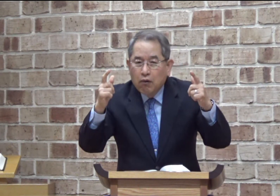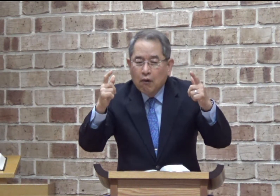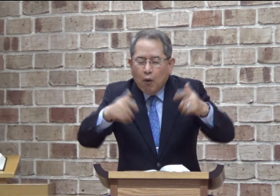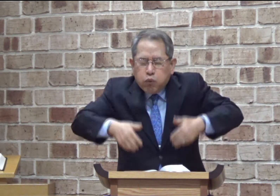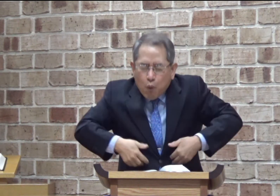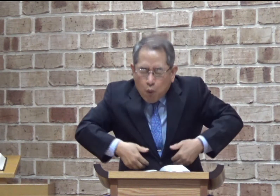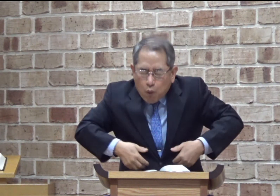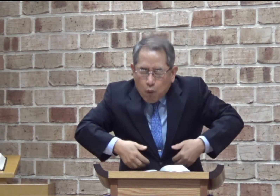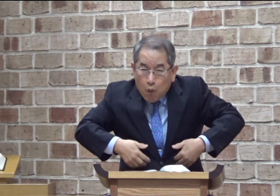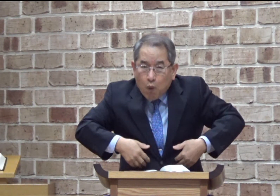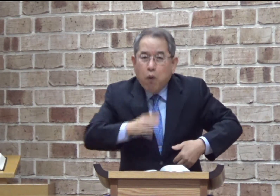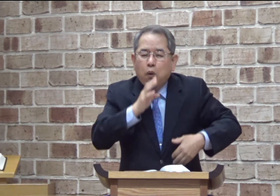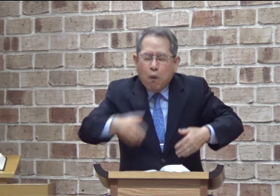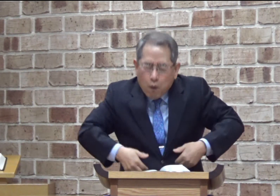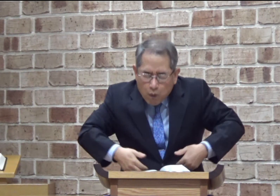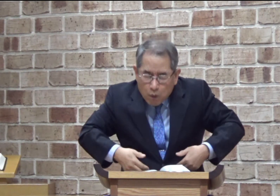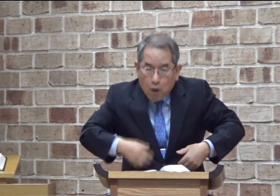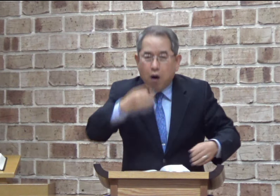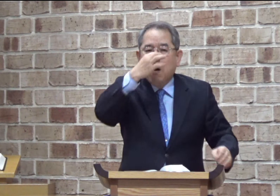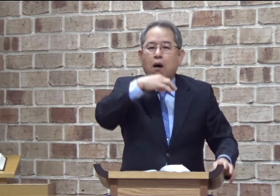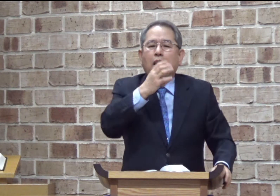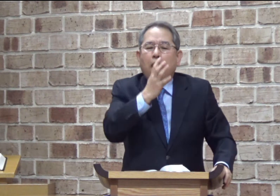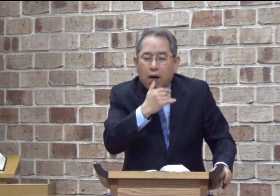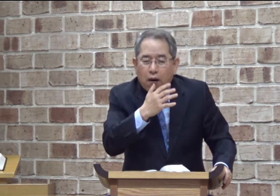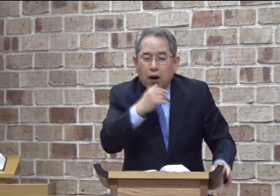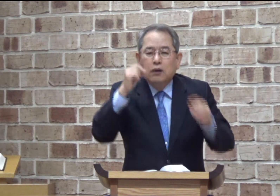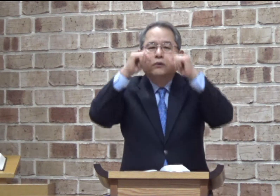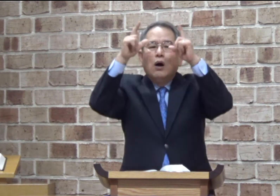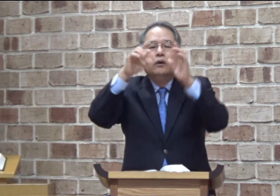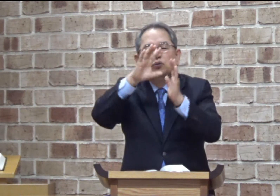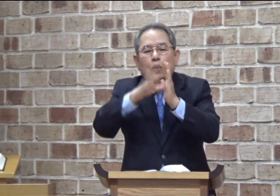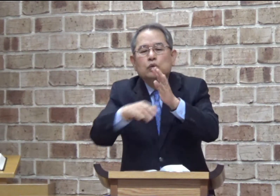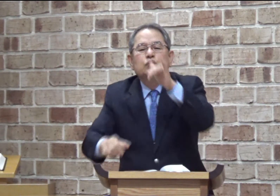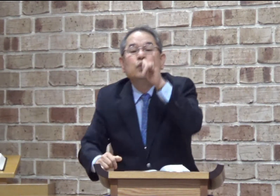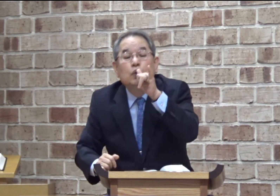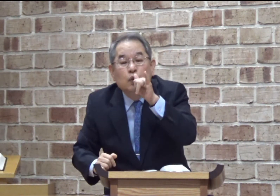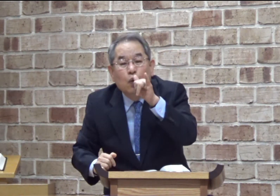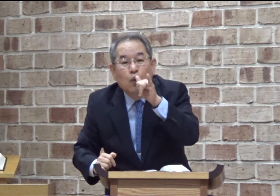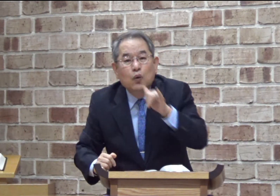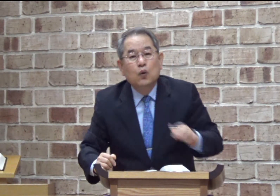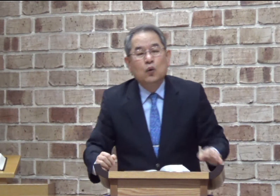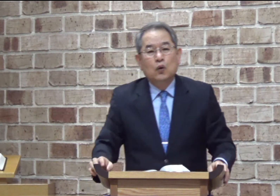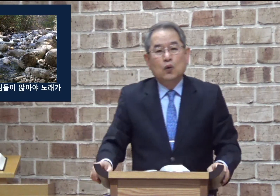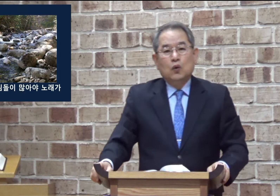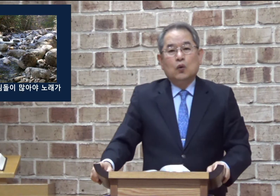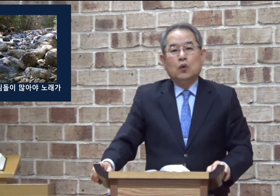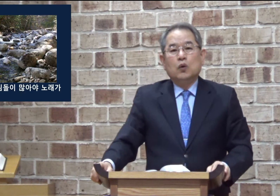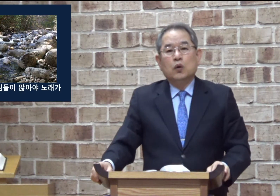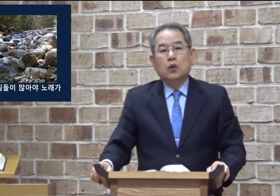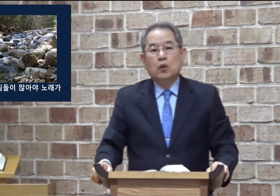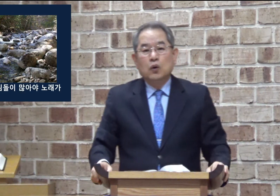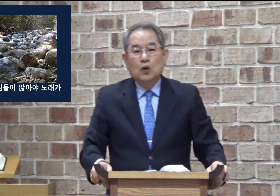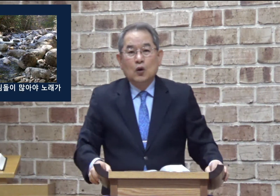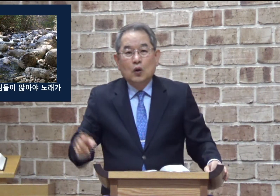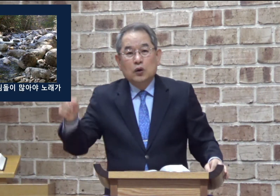버려야 되는 돌이라고 생각하지만 꼭 필요한 것을 깨닫게 할 때가 있습니다.